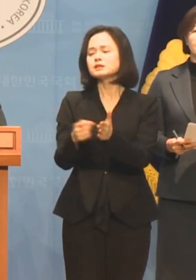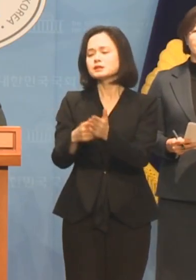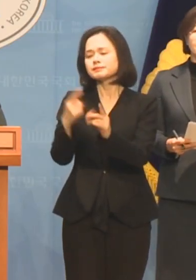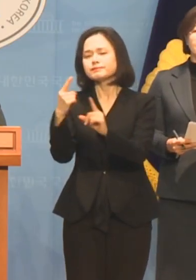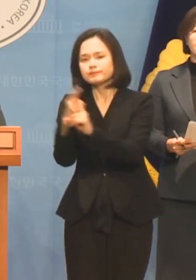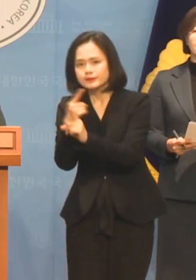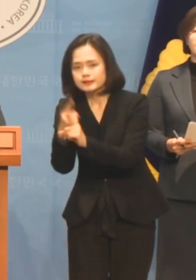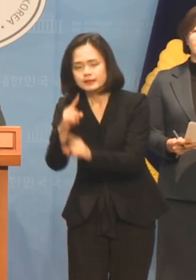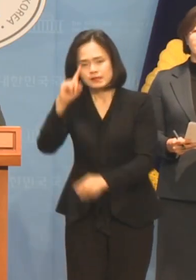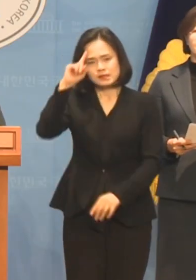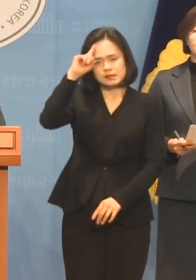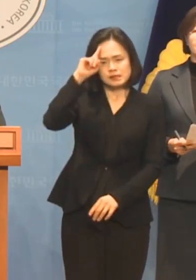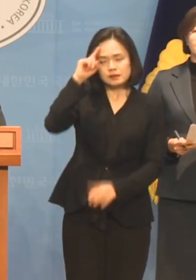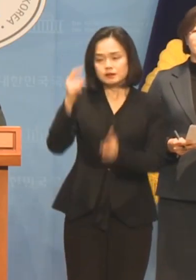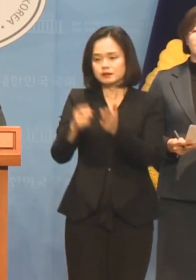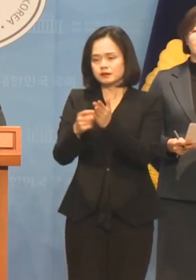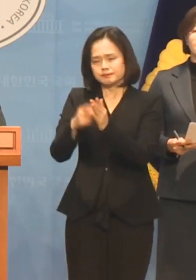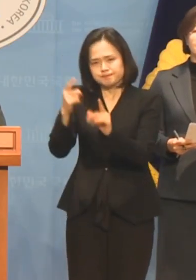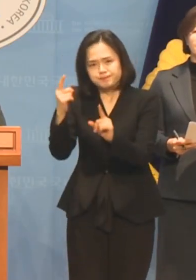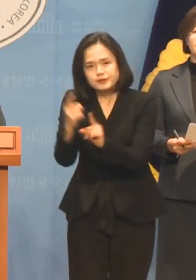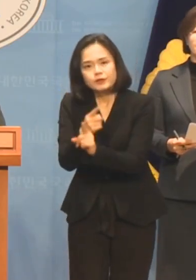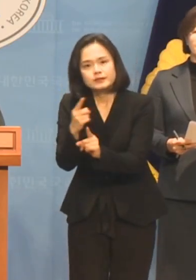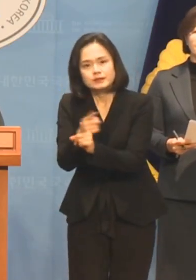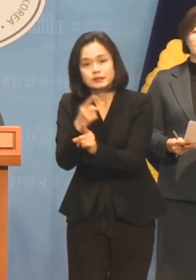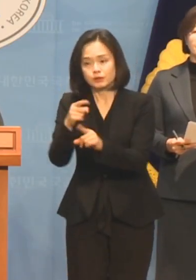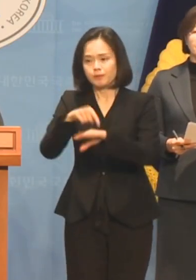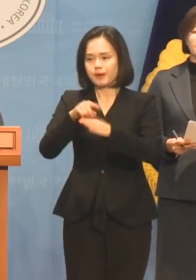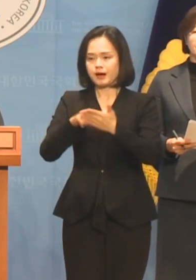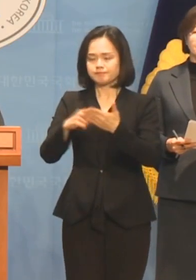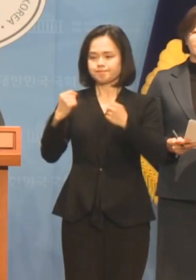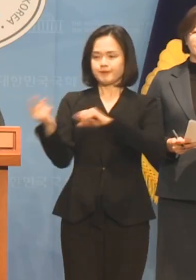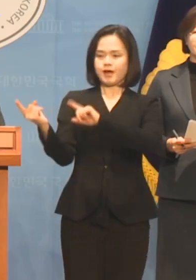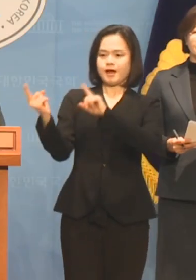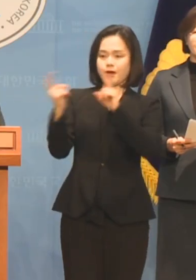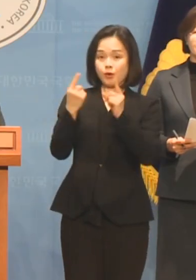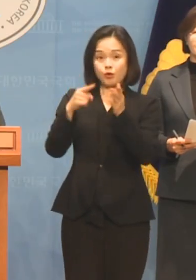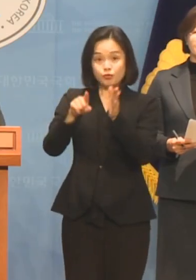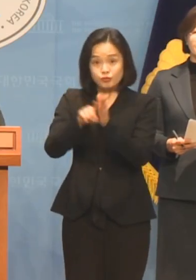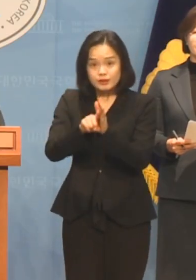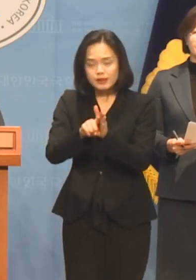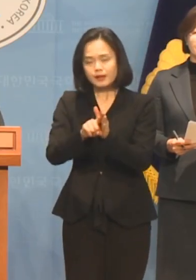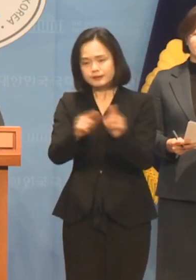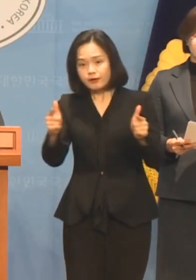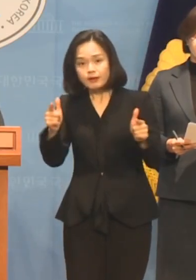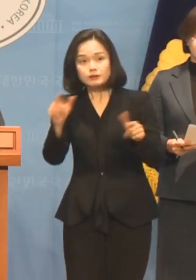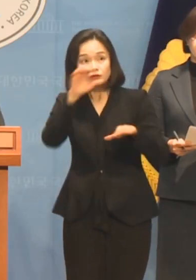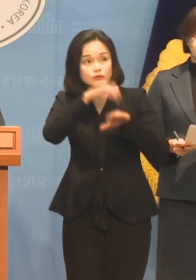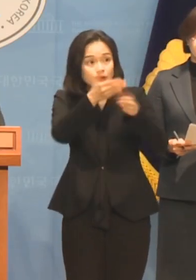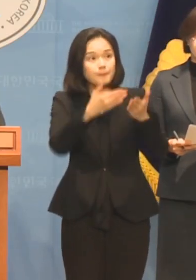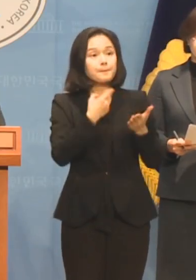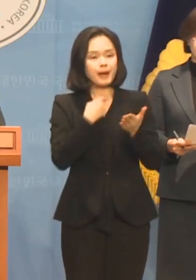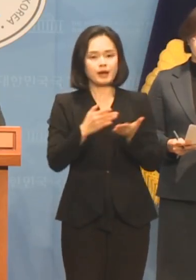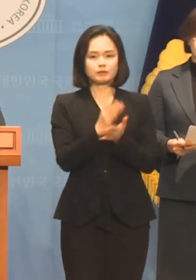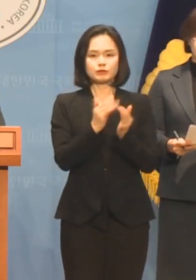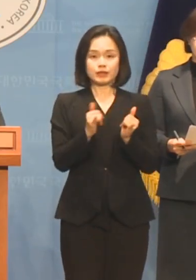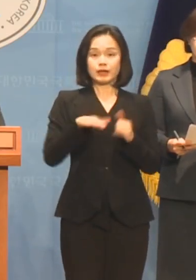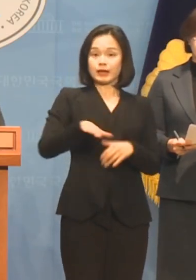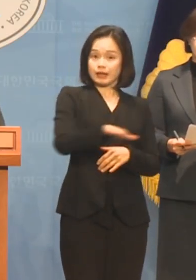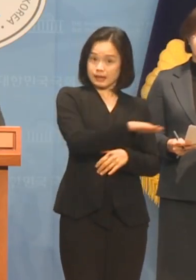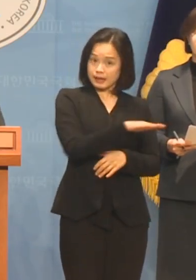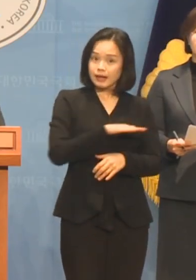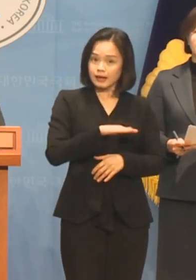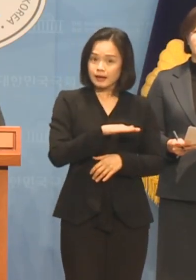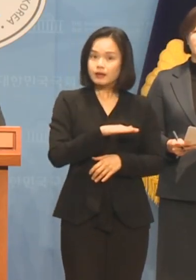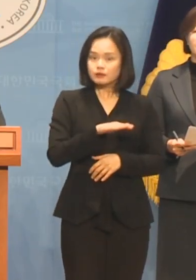응급처치, 마음건강 회복기술 훈련 등 트라우마 근거 기반 개입을 훈련받은 정신건강 전문가와 국가 트라우마